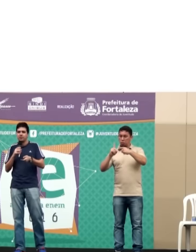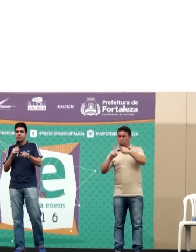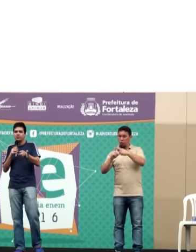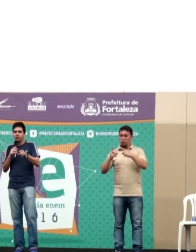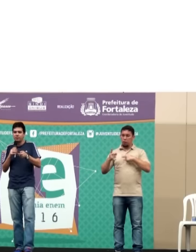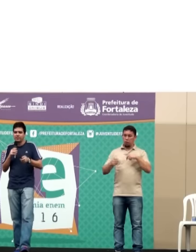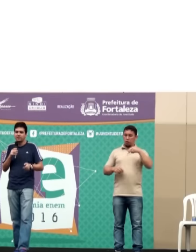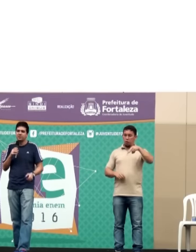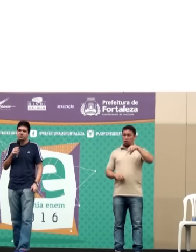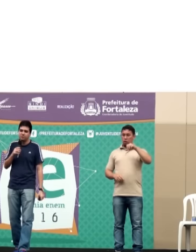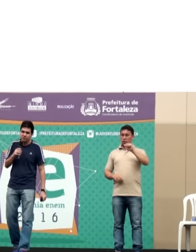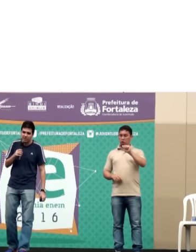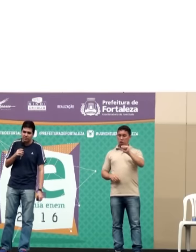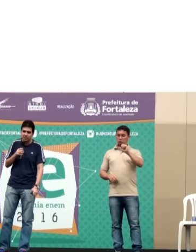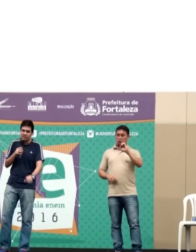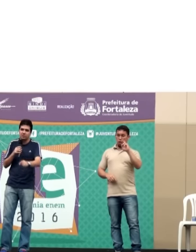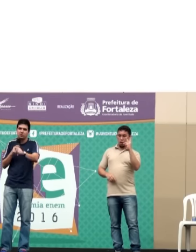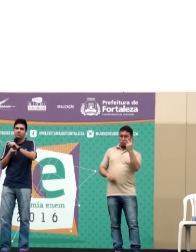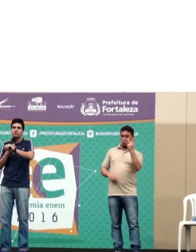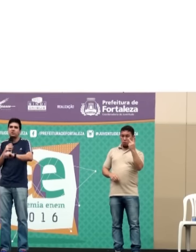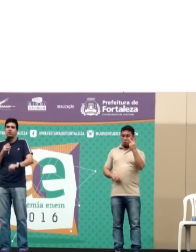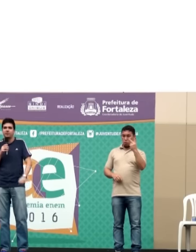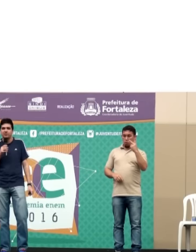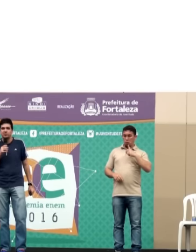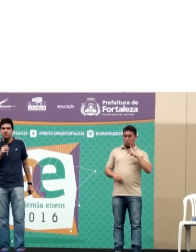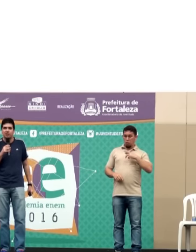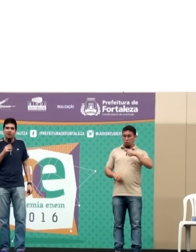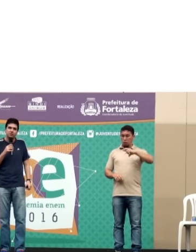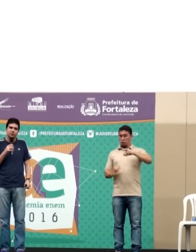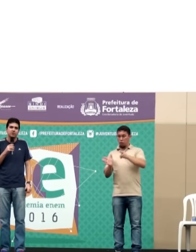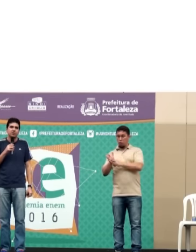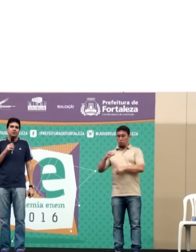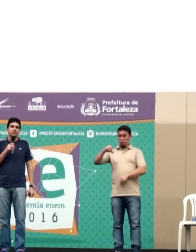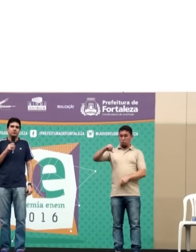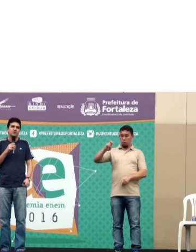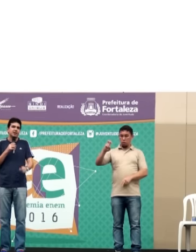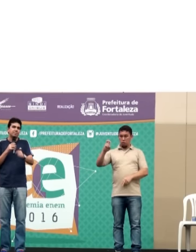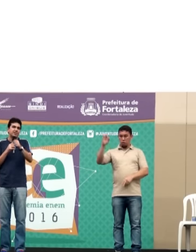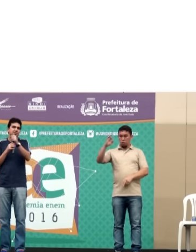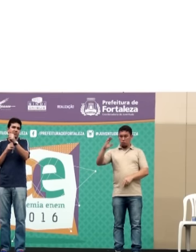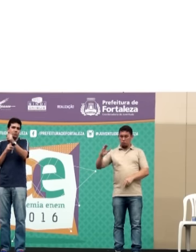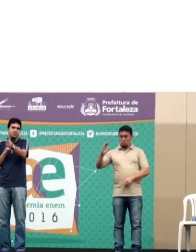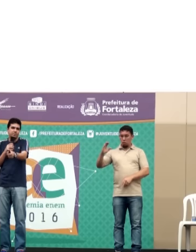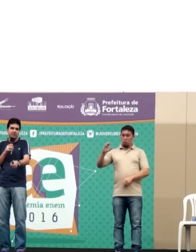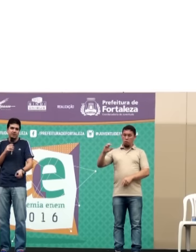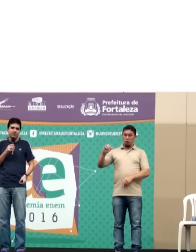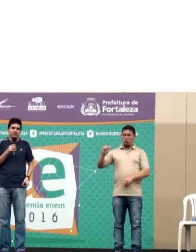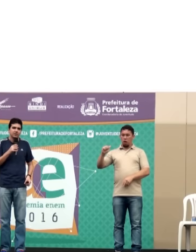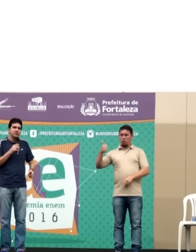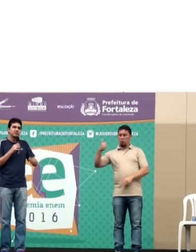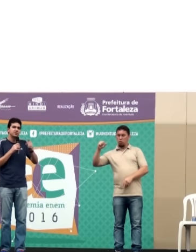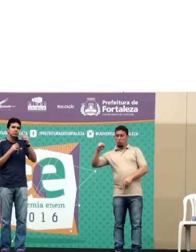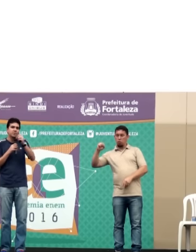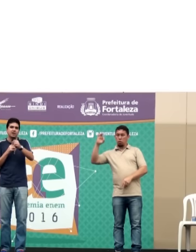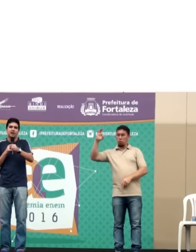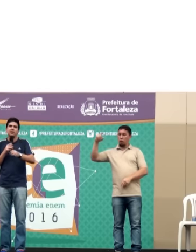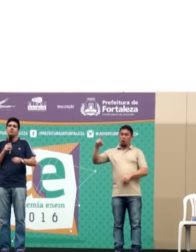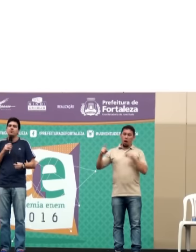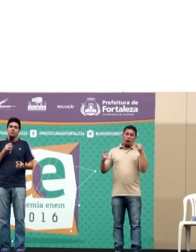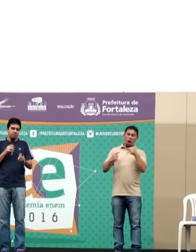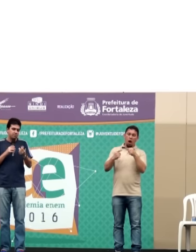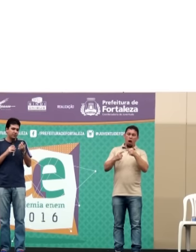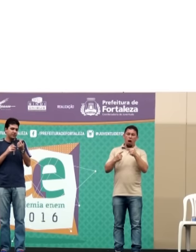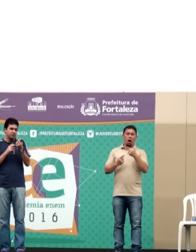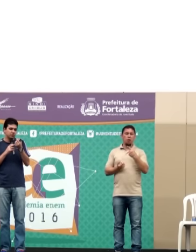sódio, 95%. Esse hidróxido de sódio é a soda cáustica, utilizada para desentupir pia, desentupir